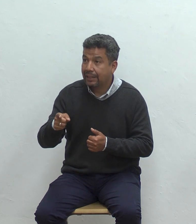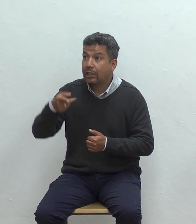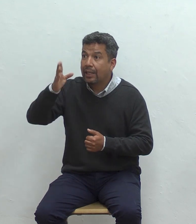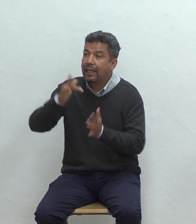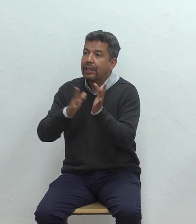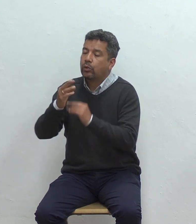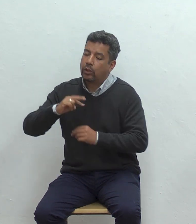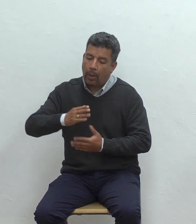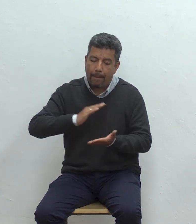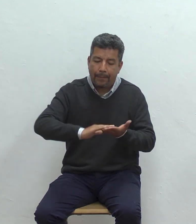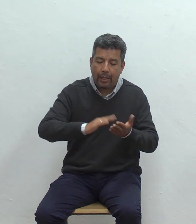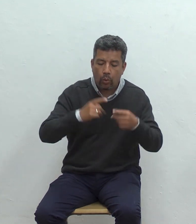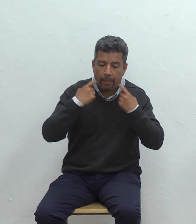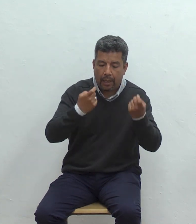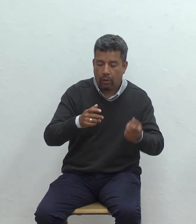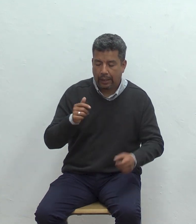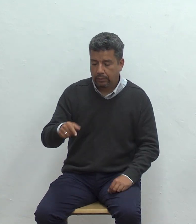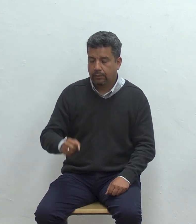perdonó nuestros pecados.